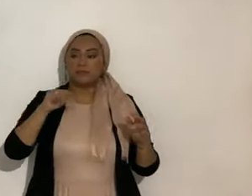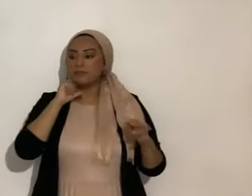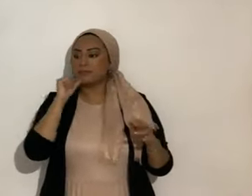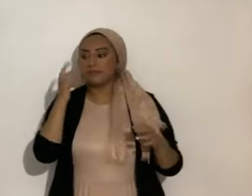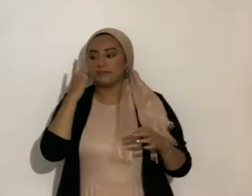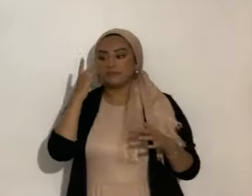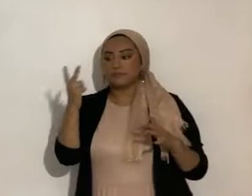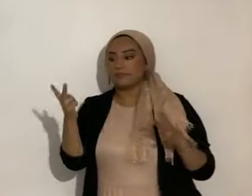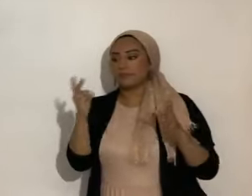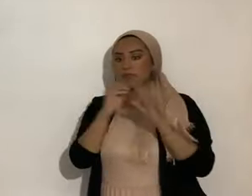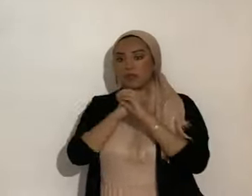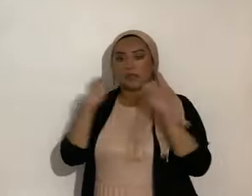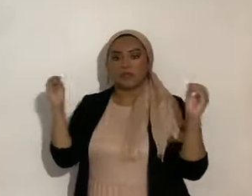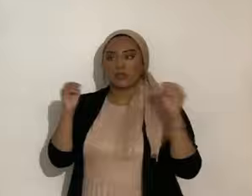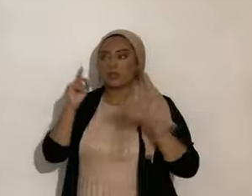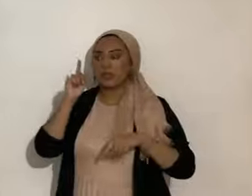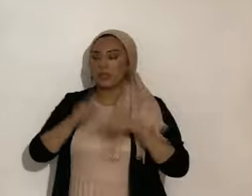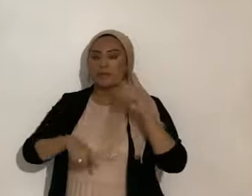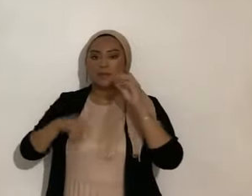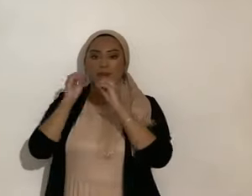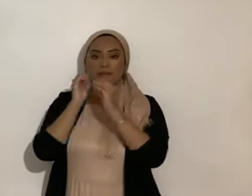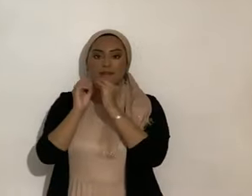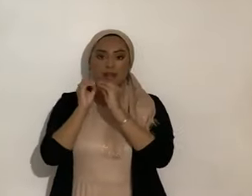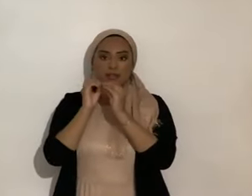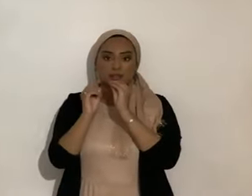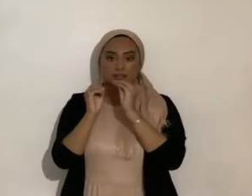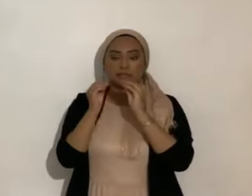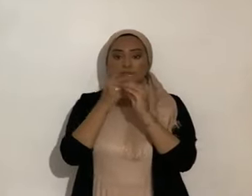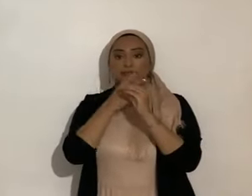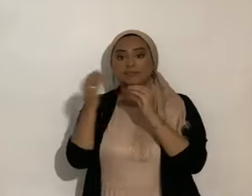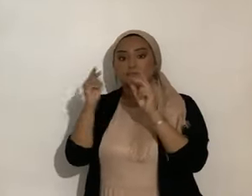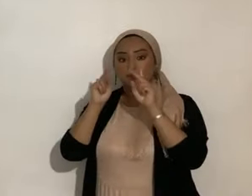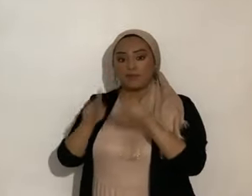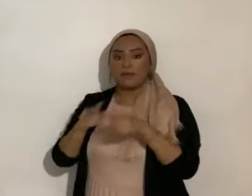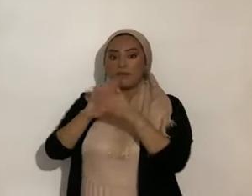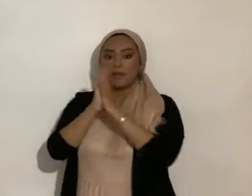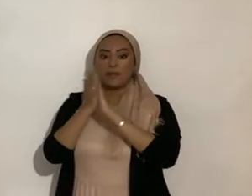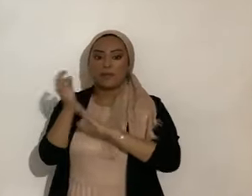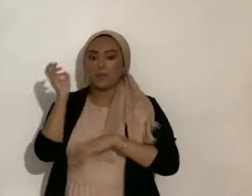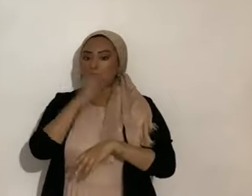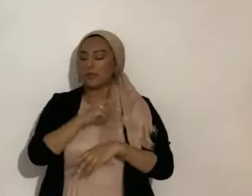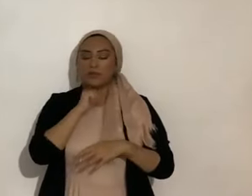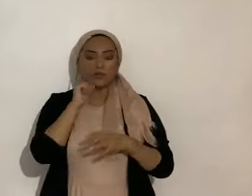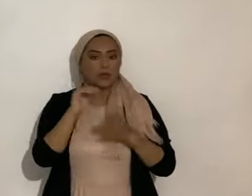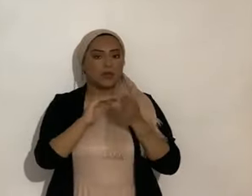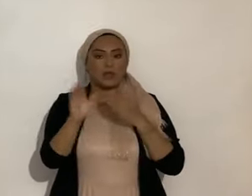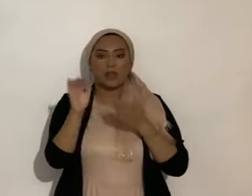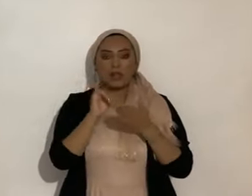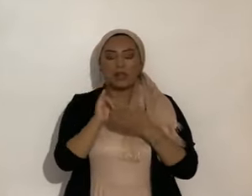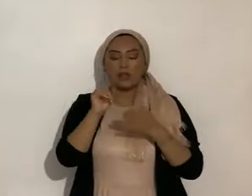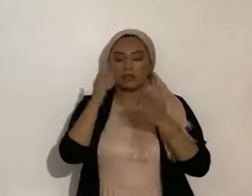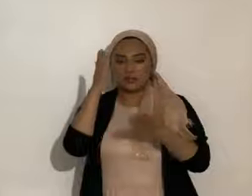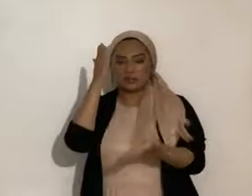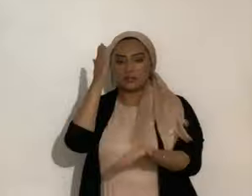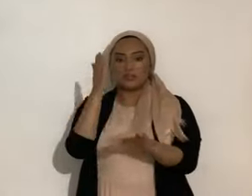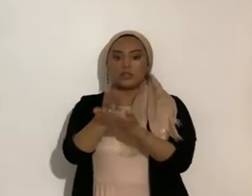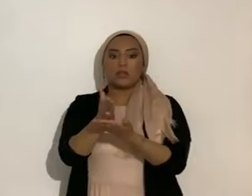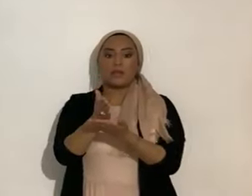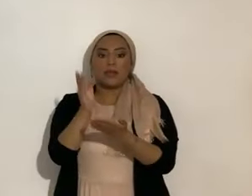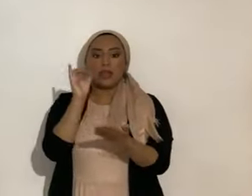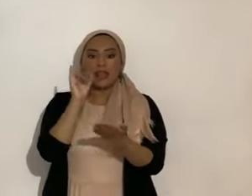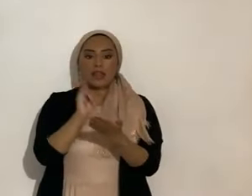nada que pueda ser corregido. Y la gente empeora. No permitas eso. Haz un alto a eso.